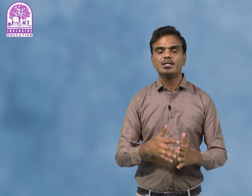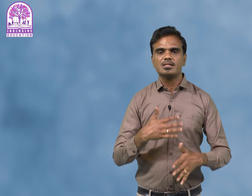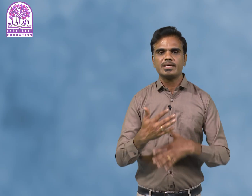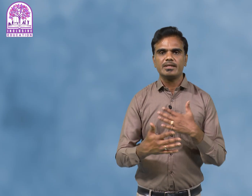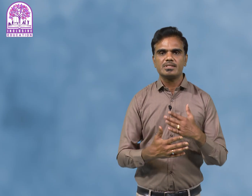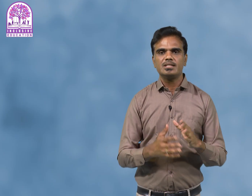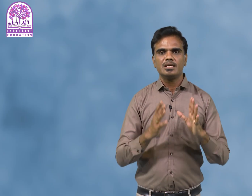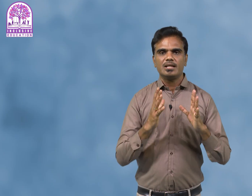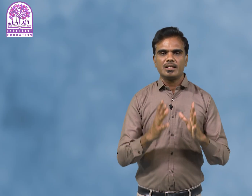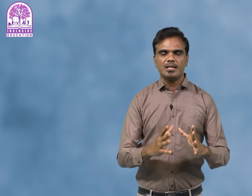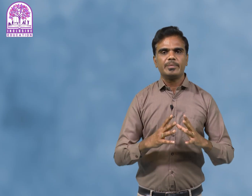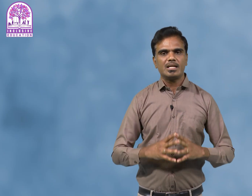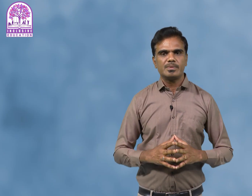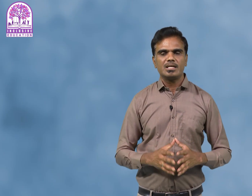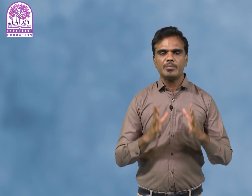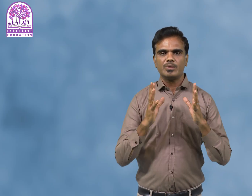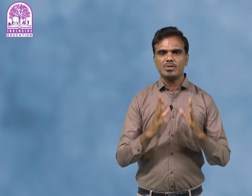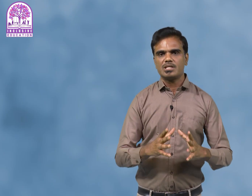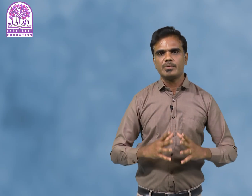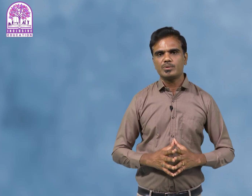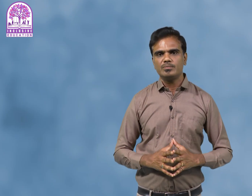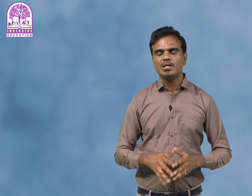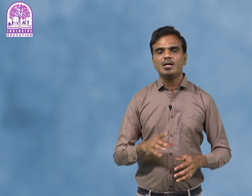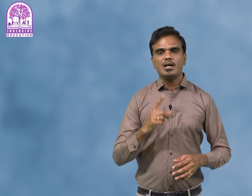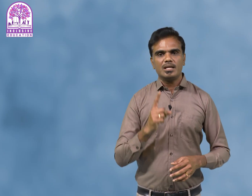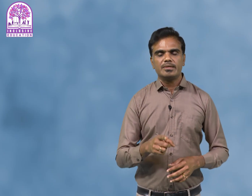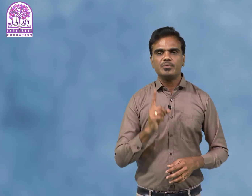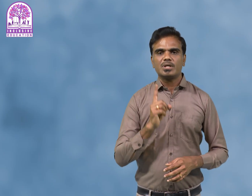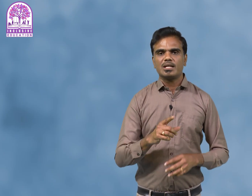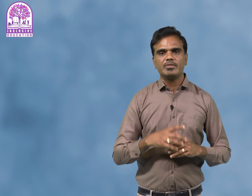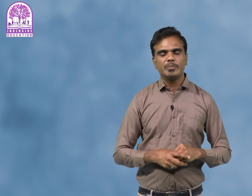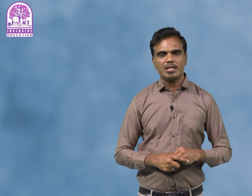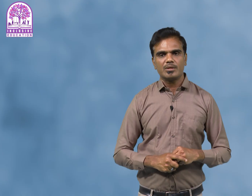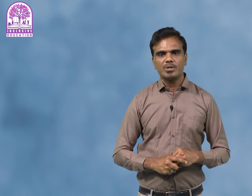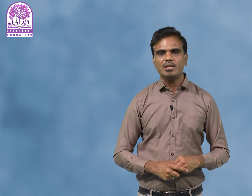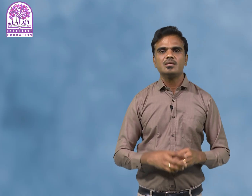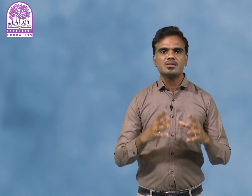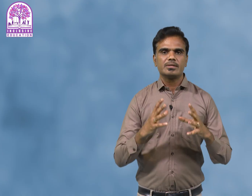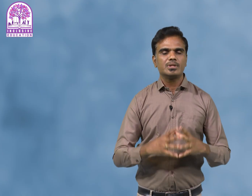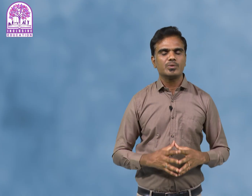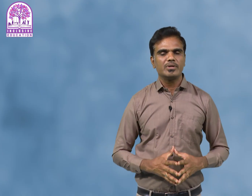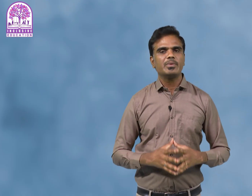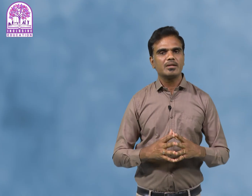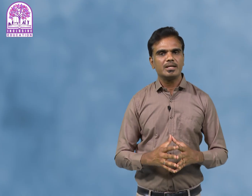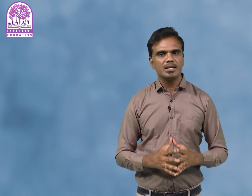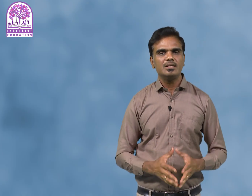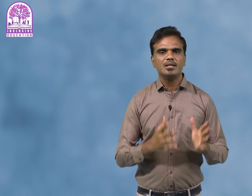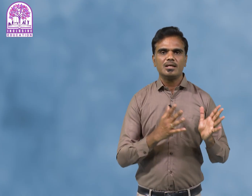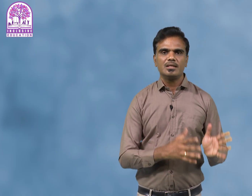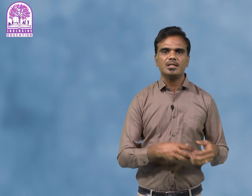இந்த சைன் லாங்குவேஜை நல்லா ப்ராக்டிஸ் பண்ணுங்கள். அப்போ தான் உங்களுக்கு ஞாபகம் இருக்கும். அது தவிர உங்கள் வகுப்பில் இருக்கக்கூடிய செவுத்திறன்குறையுடைய மாணவர்கள்ட்ட இதை நீங்கள்